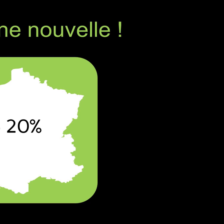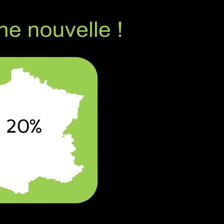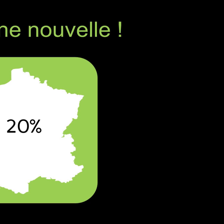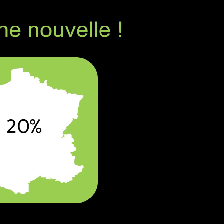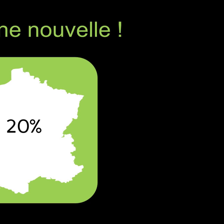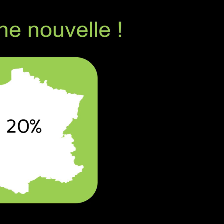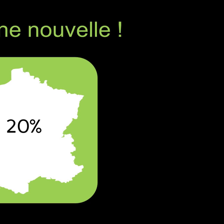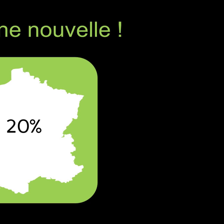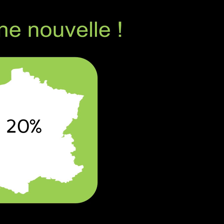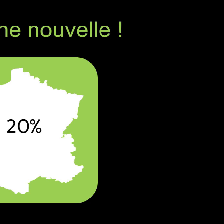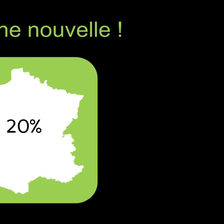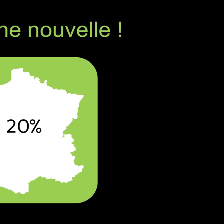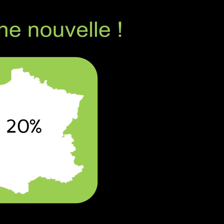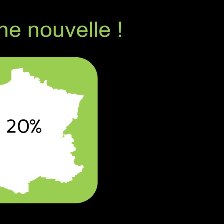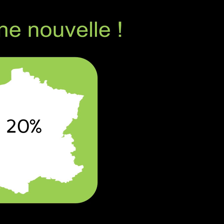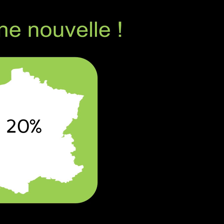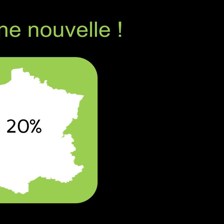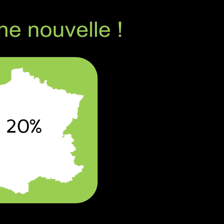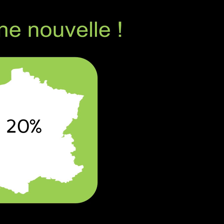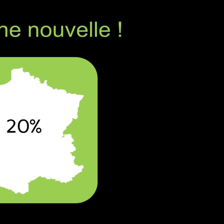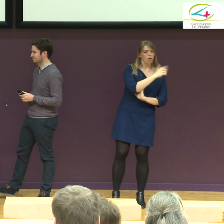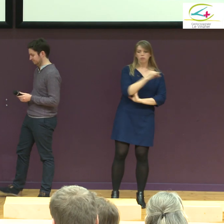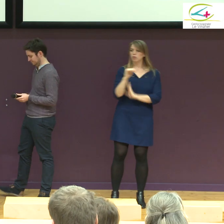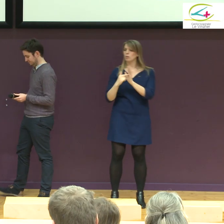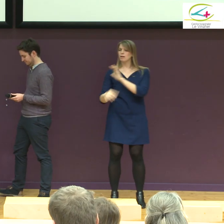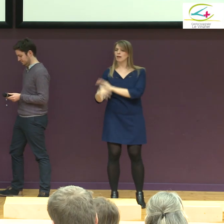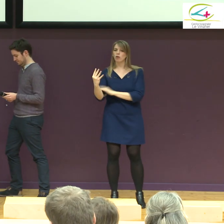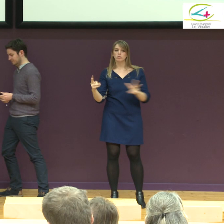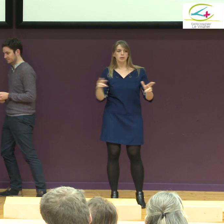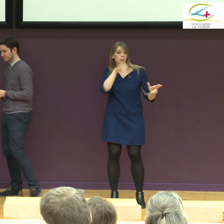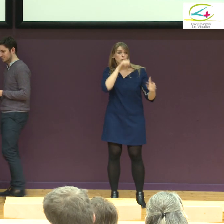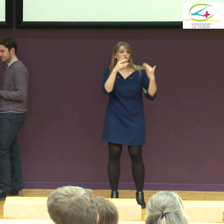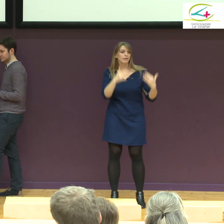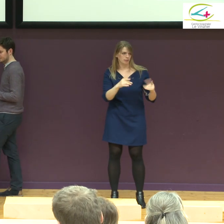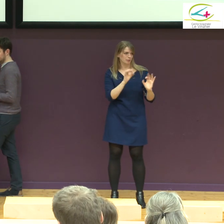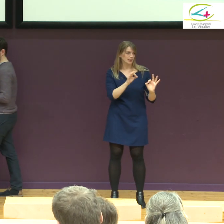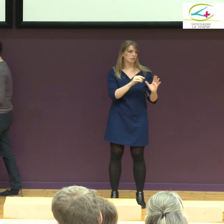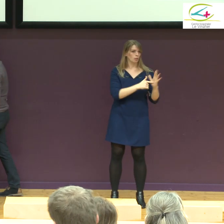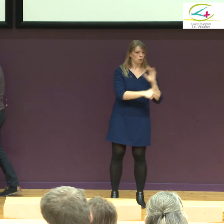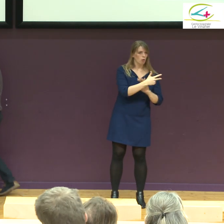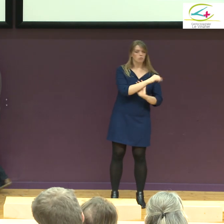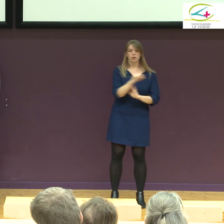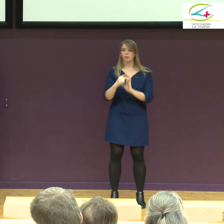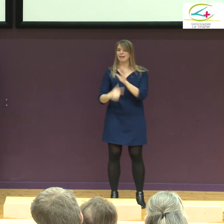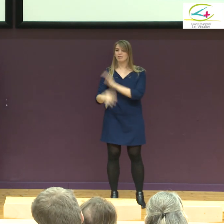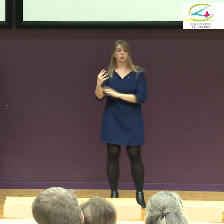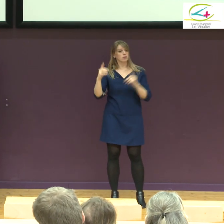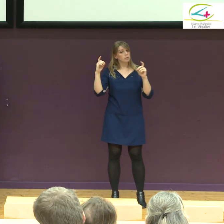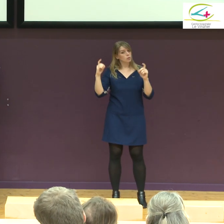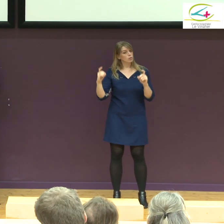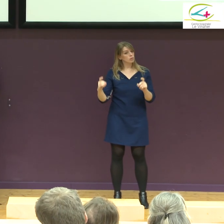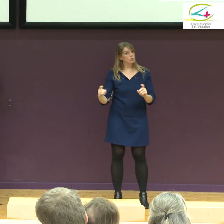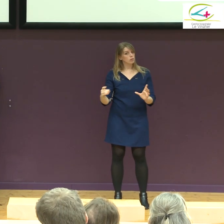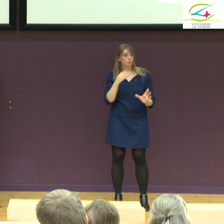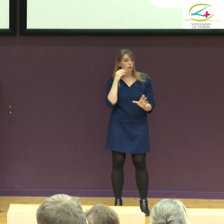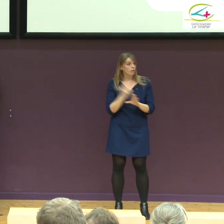26,3%. Alors c'est entre 2003 et 2014, vraiment, pour ceux qui aiment les chiffres. Donc ça diminue. Donc c'est plutôt une bonne nouvelle,